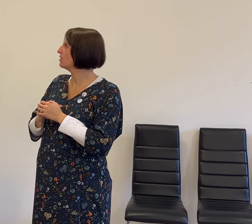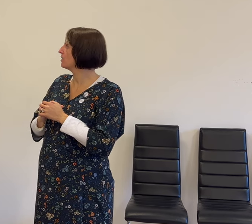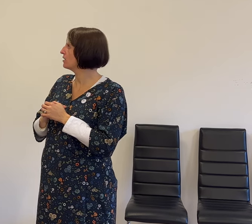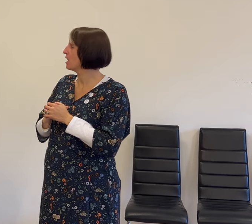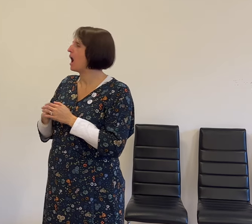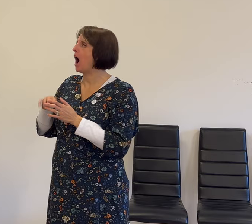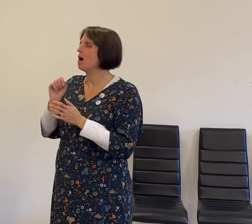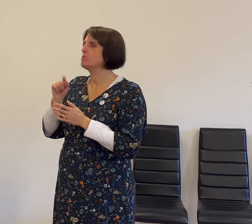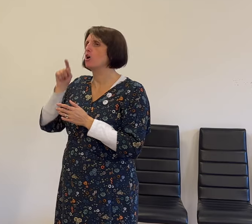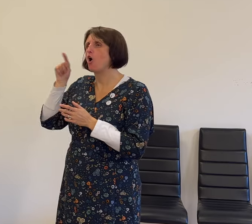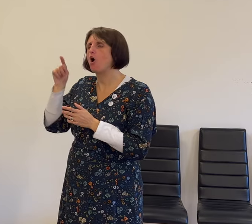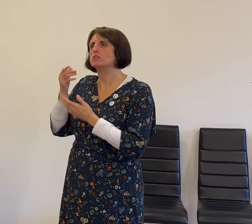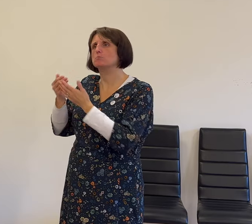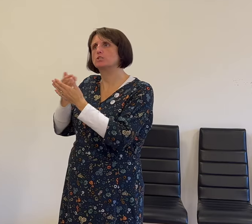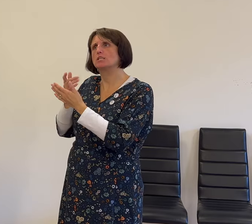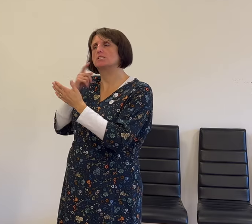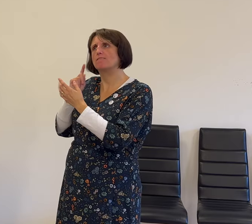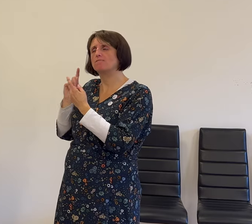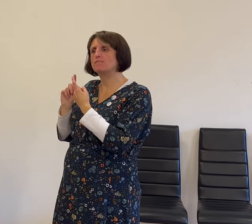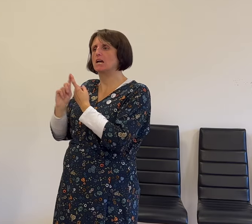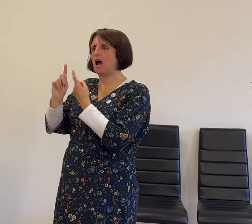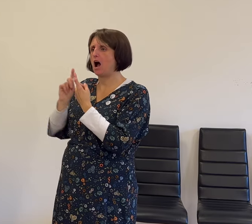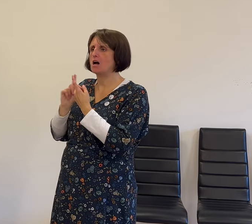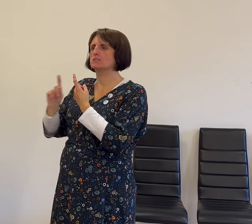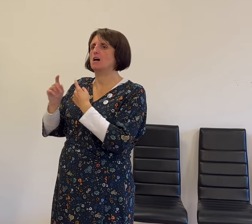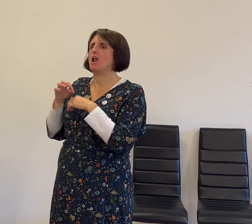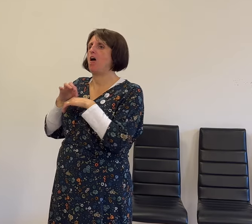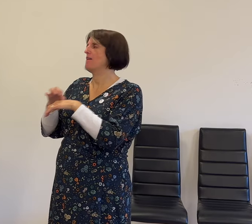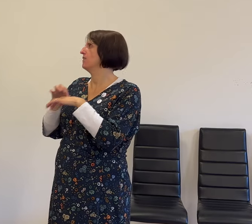jejich boje. Není to tahle situace?